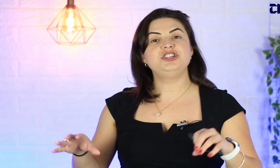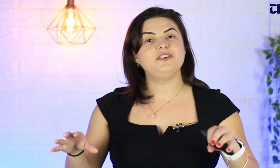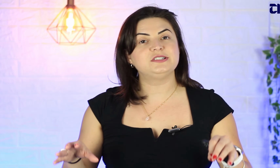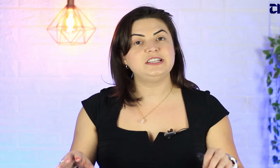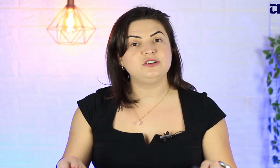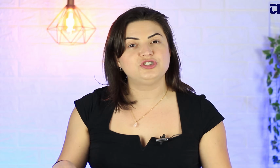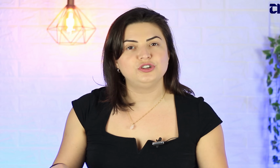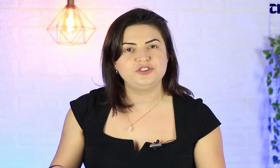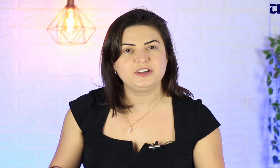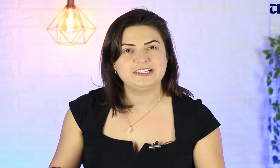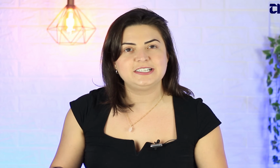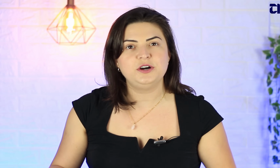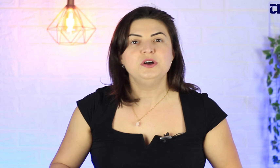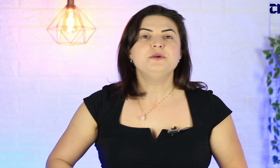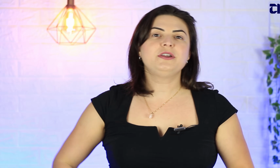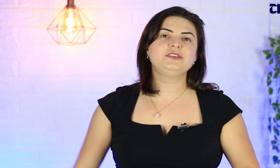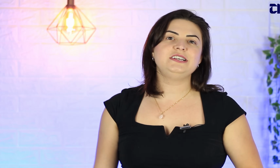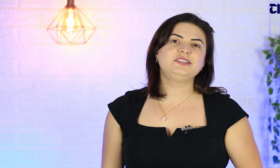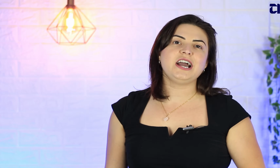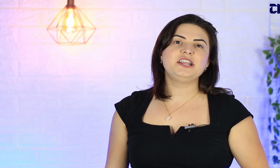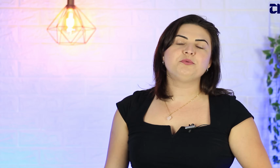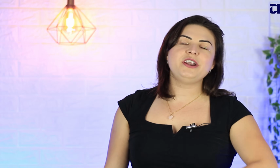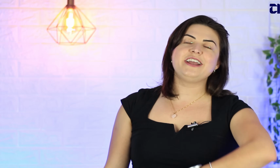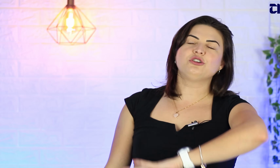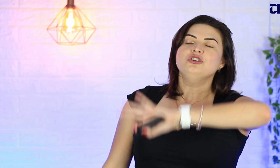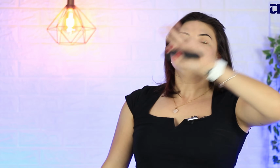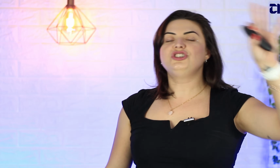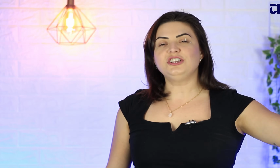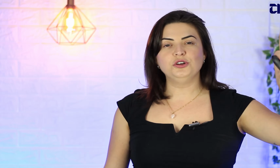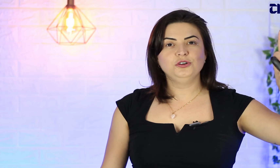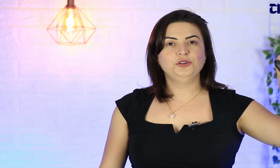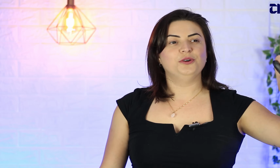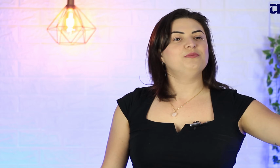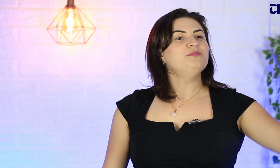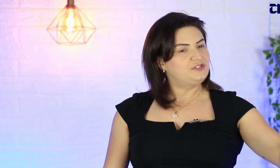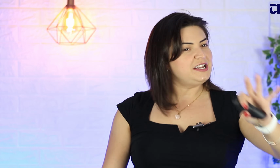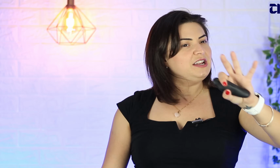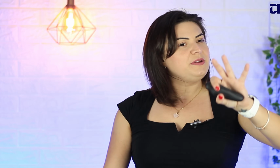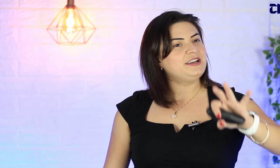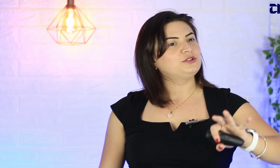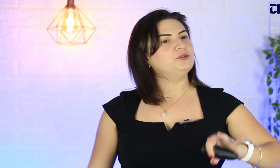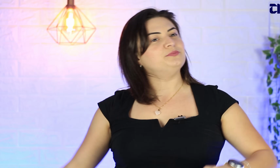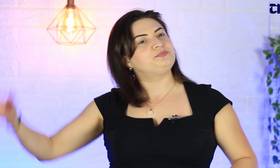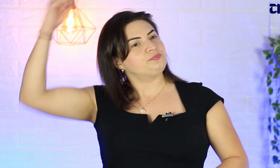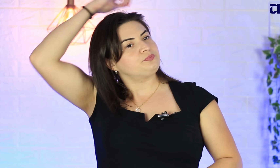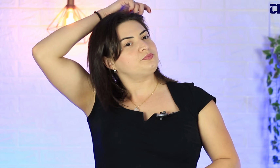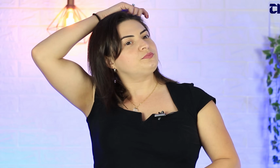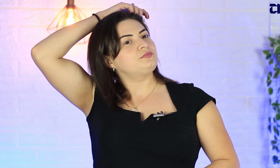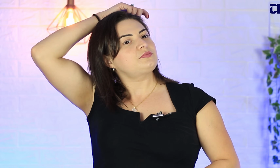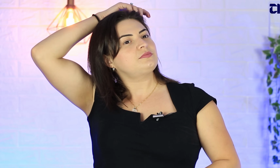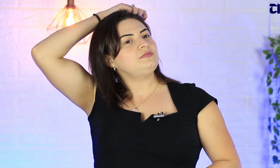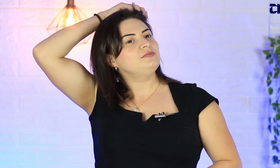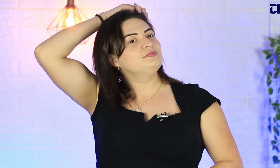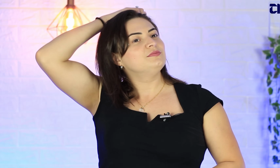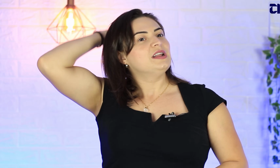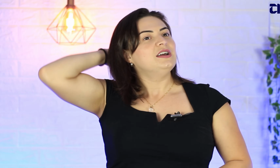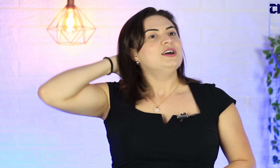ativa o sininho de notificação pra vocês ficarem por dentro de tudo. Sim, Libretos. quase chegando no meio milhão